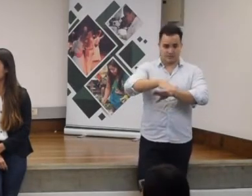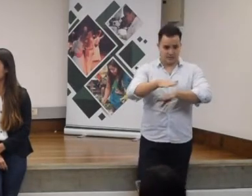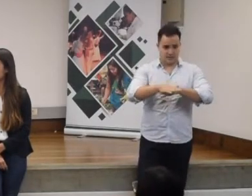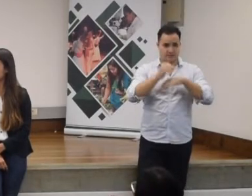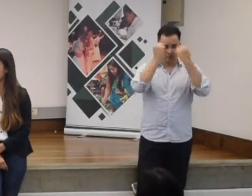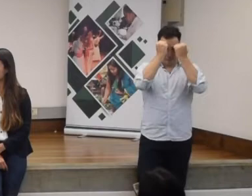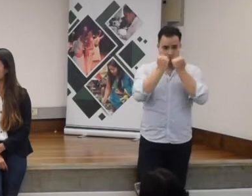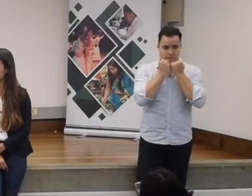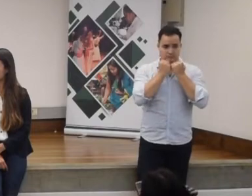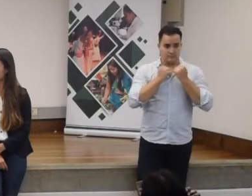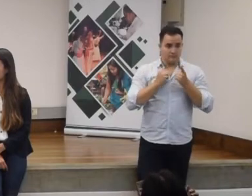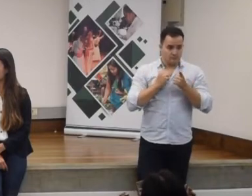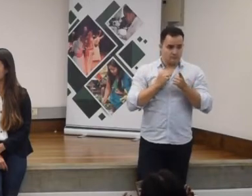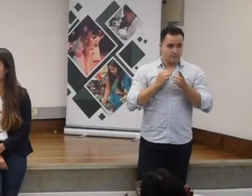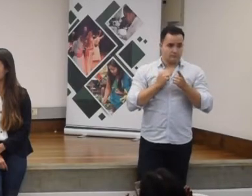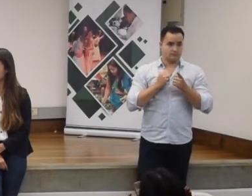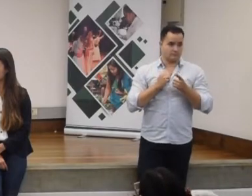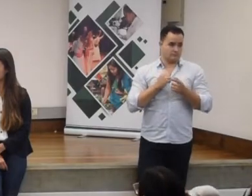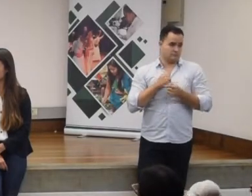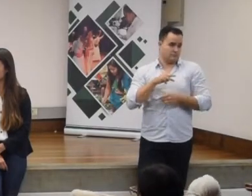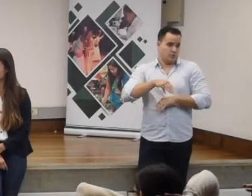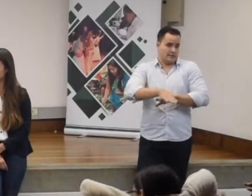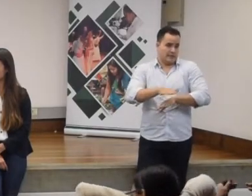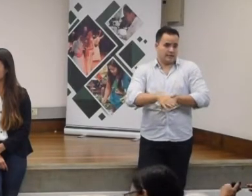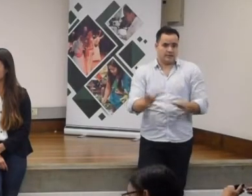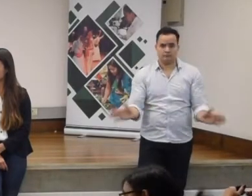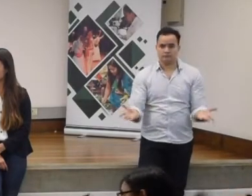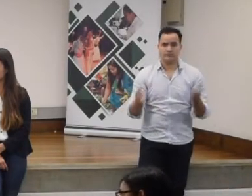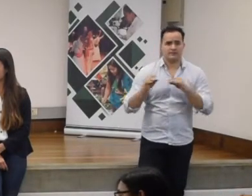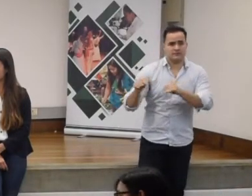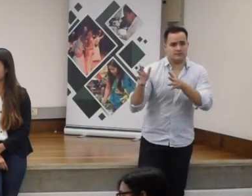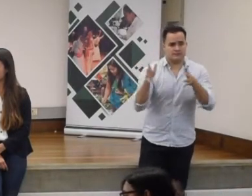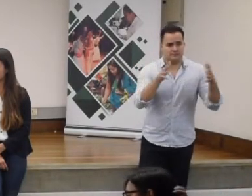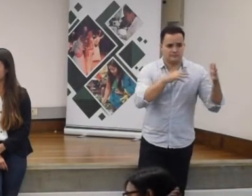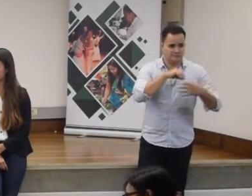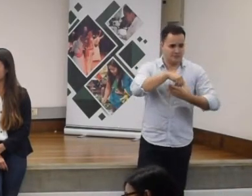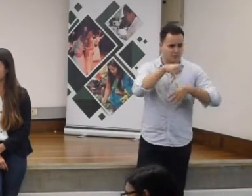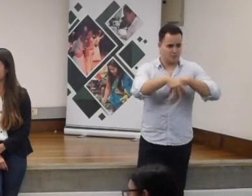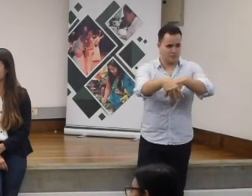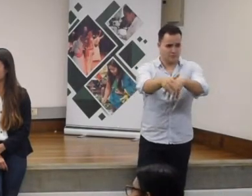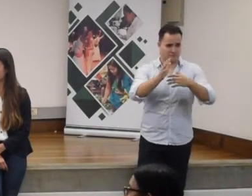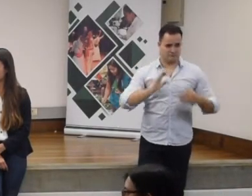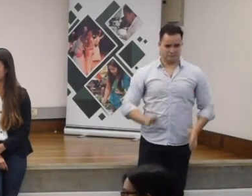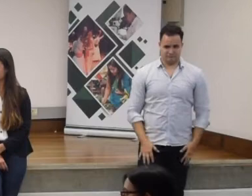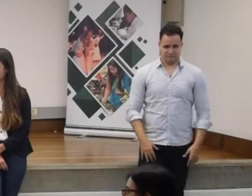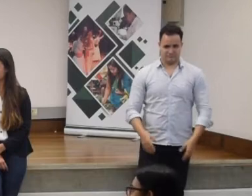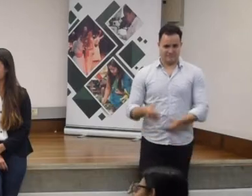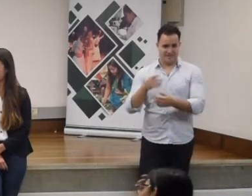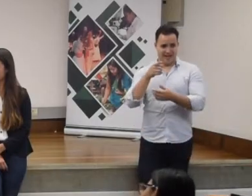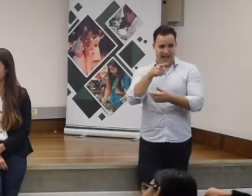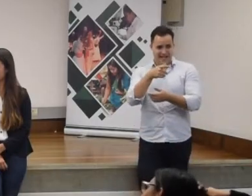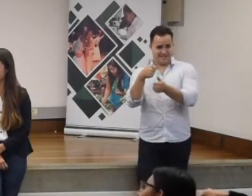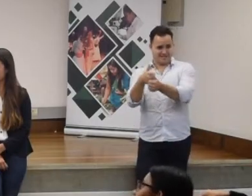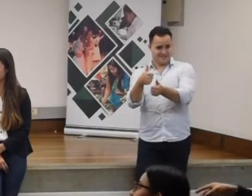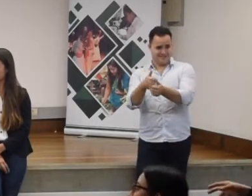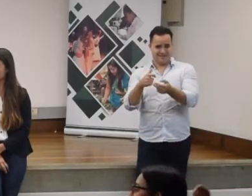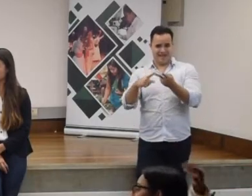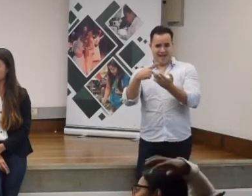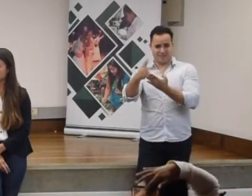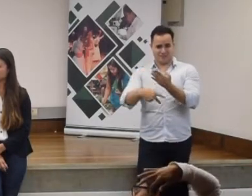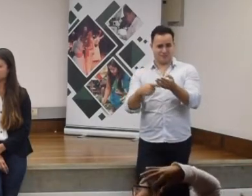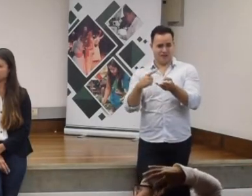también haciendo su trabajo, formando, y también tienen acompañamientos, también tienen proyectos,